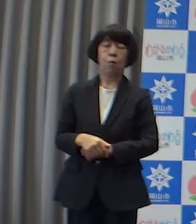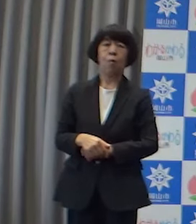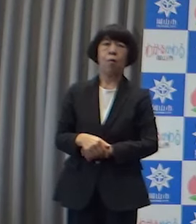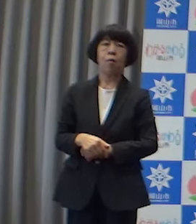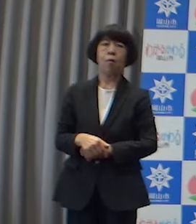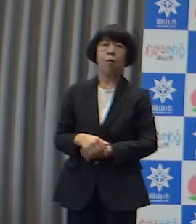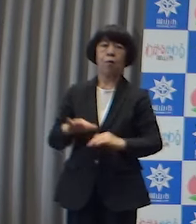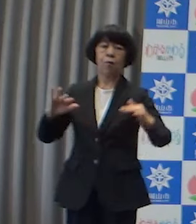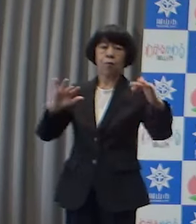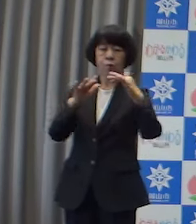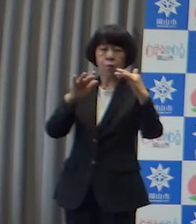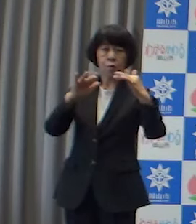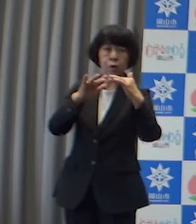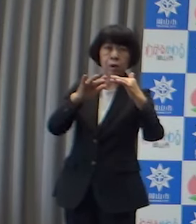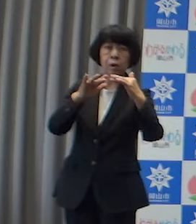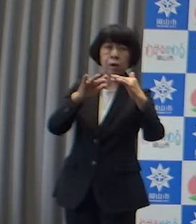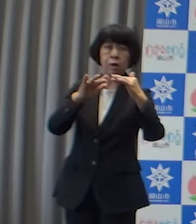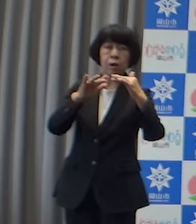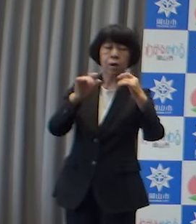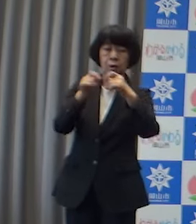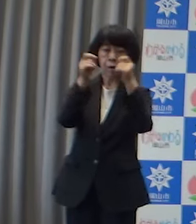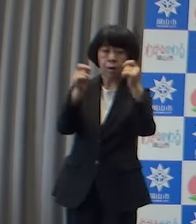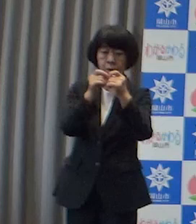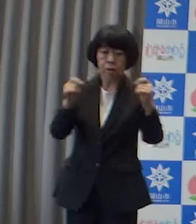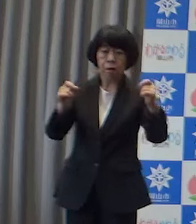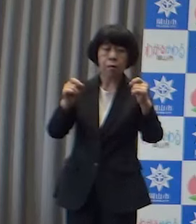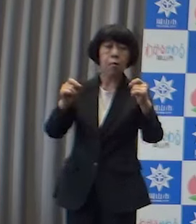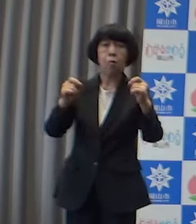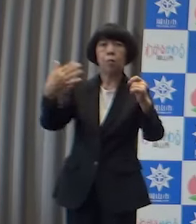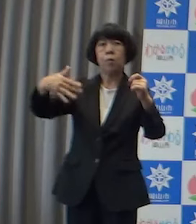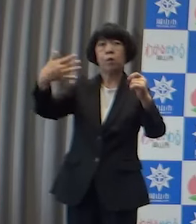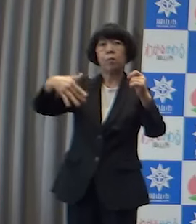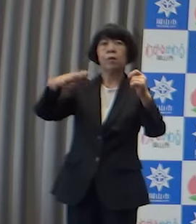論が出ていないのに、